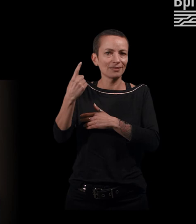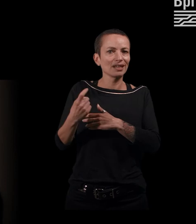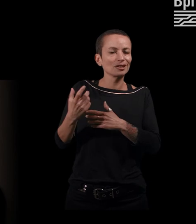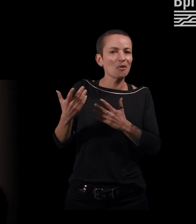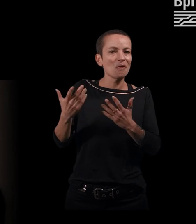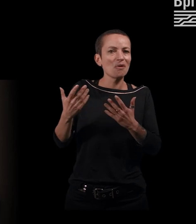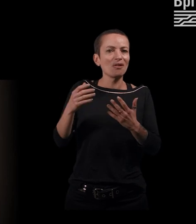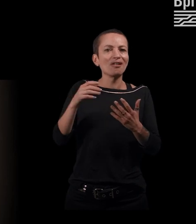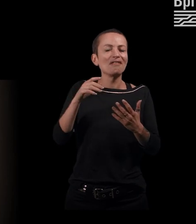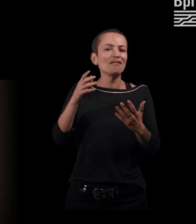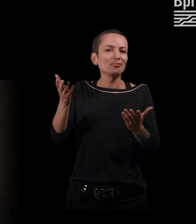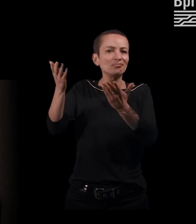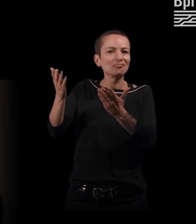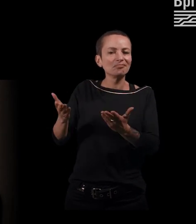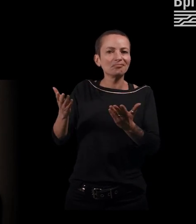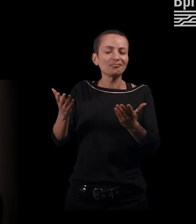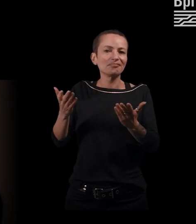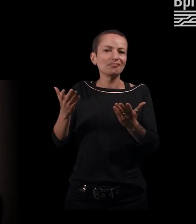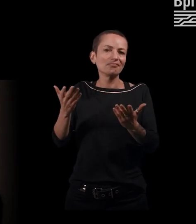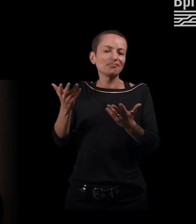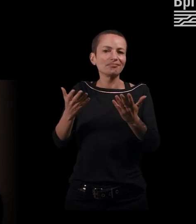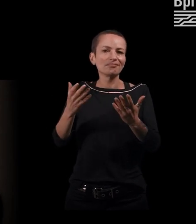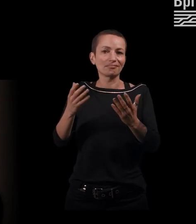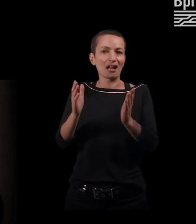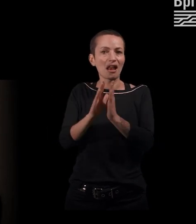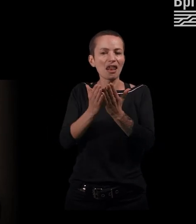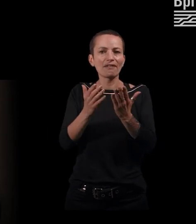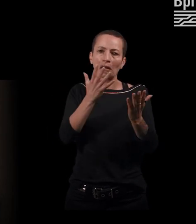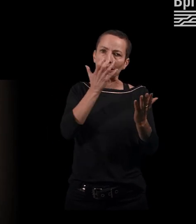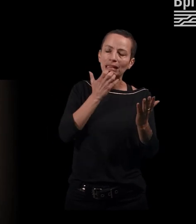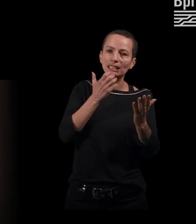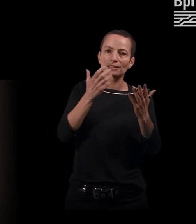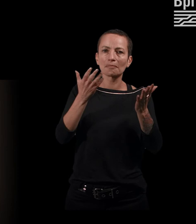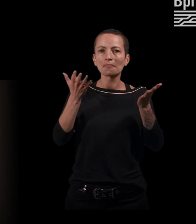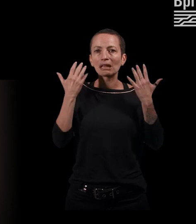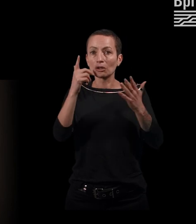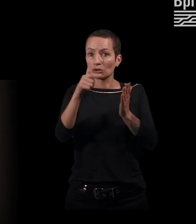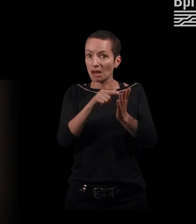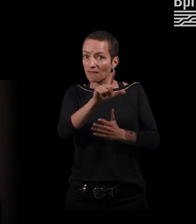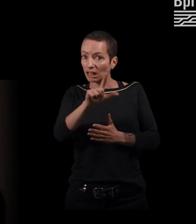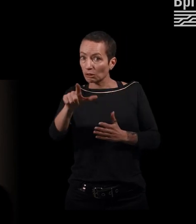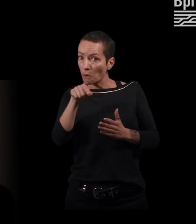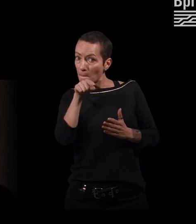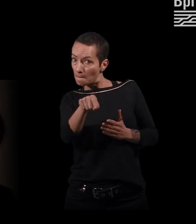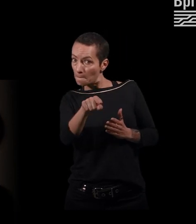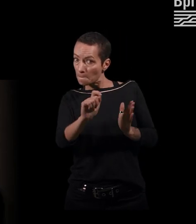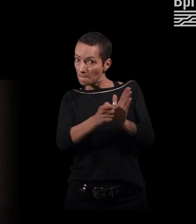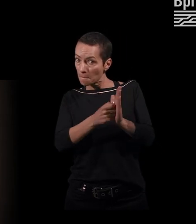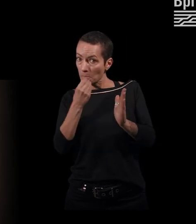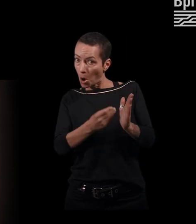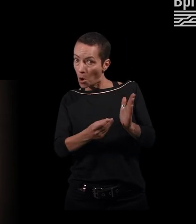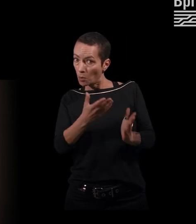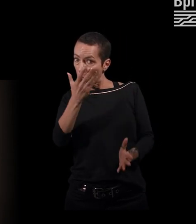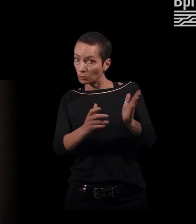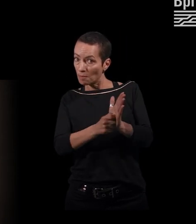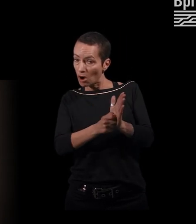où Samy dit triste la fin d'octobre Liban, printemps 2022 serait-il le bon cette fois-ci? C'est forcément les